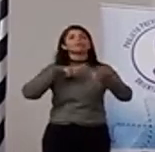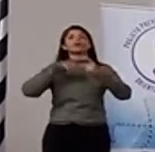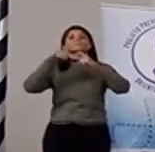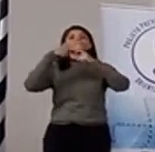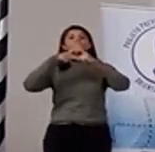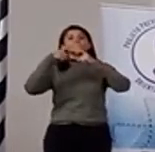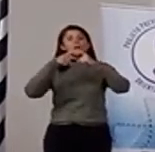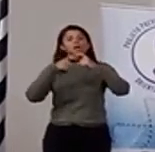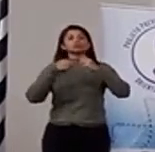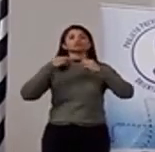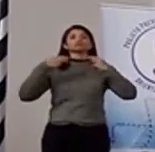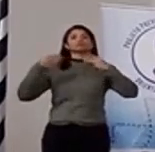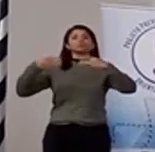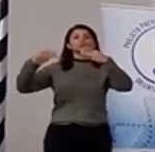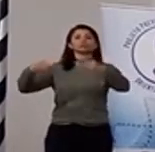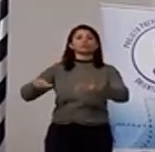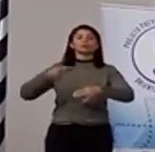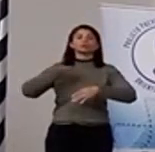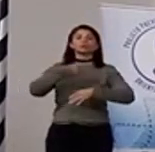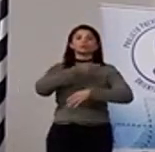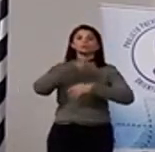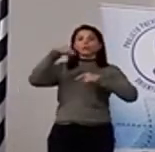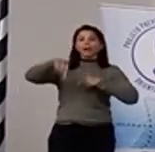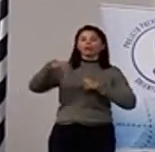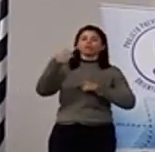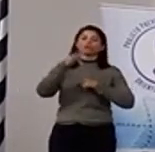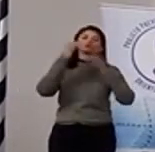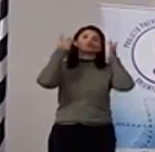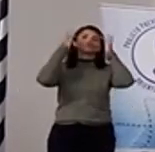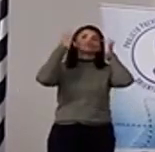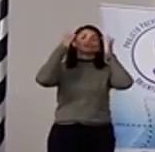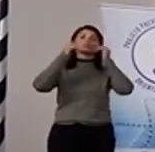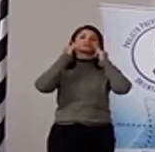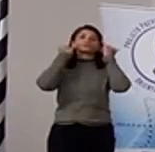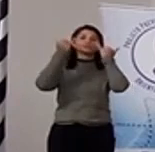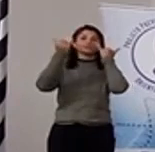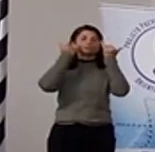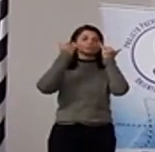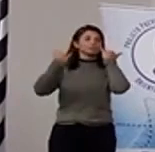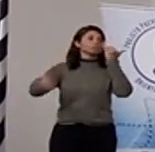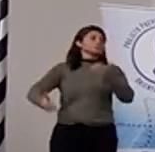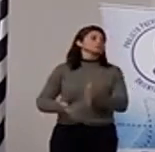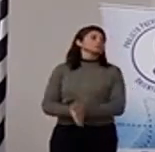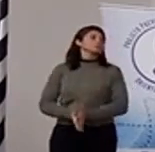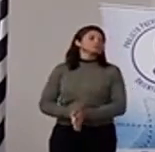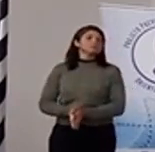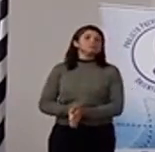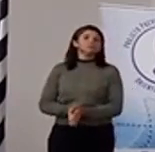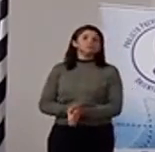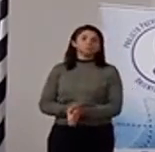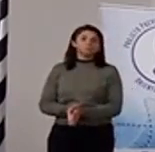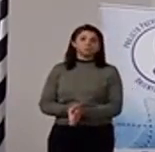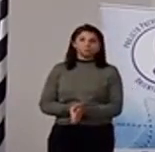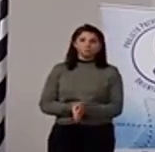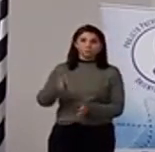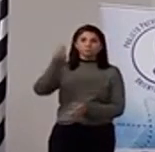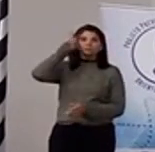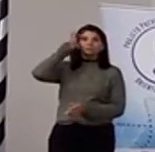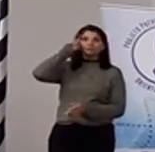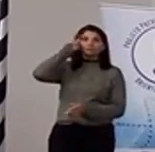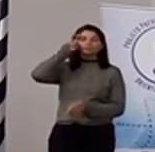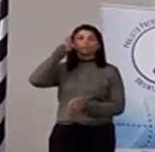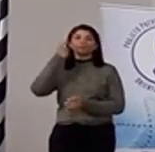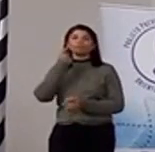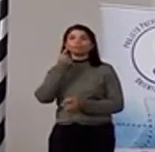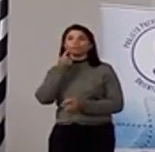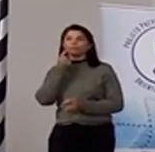Saúde, porque aqui em Franca ninguém sabe. Bem, pelo menos quinta e sexta, a gente vai estar com um núcleo básico de saúde para falar. Porque a